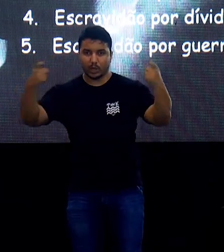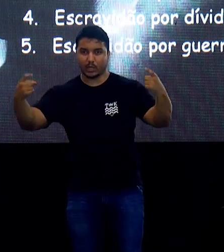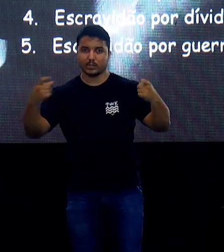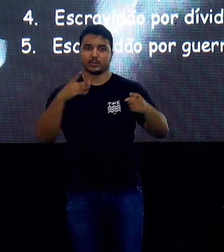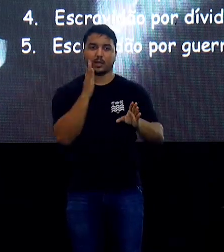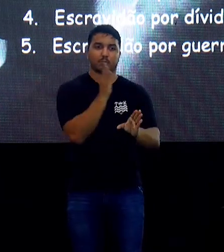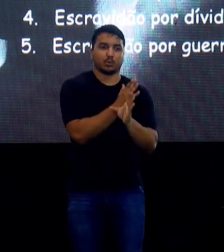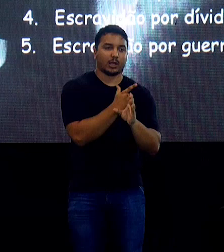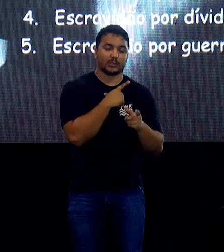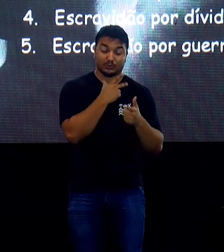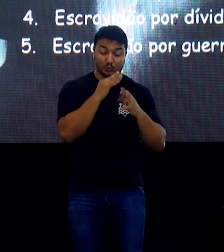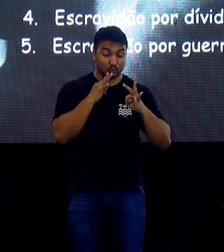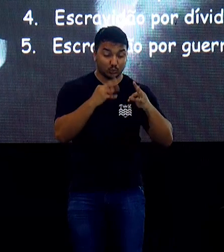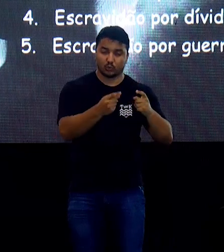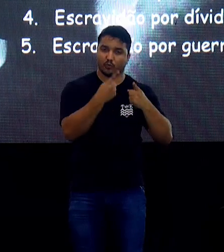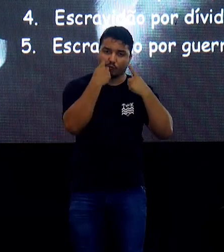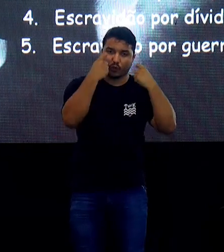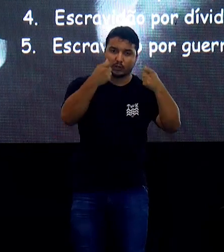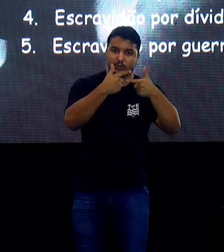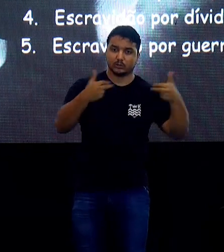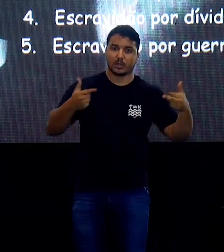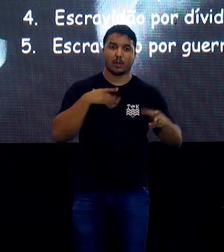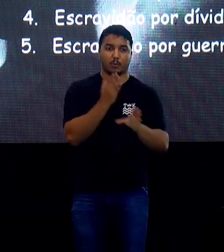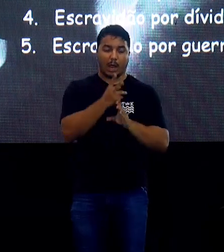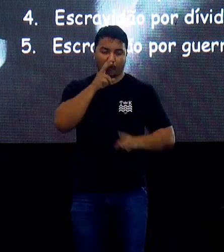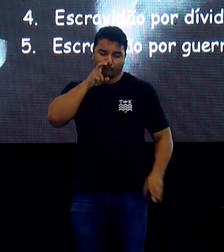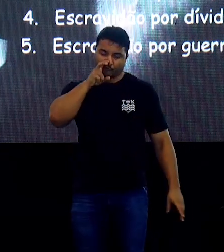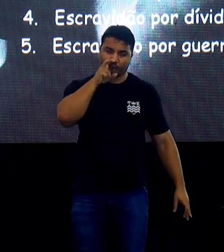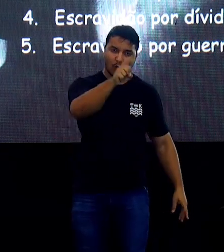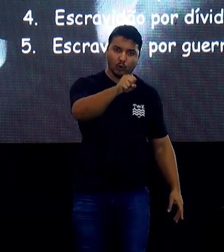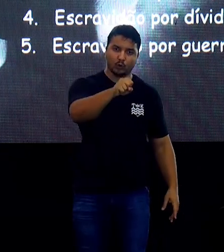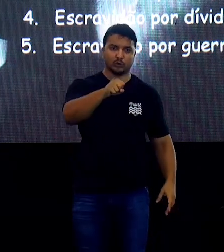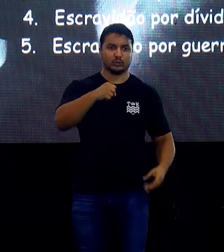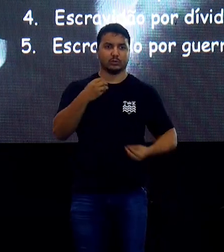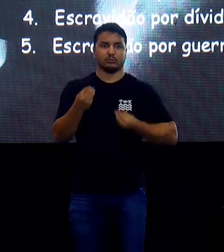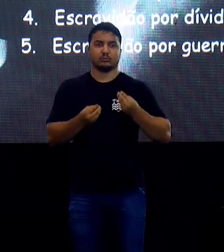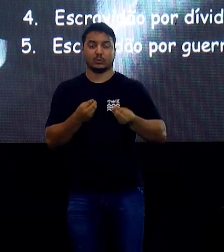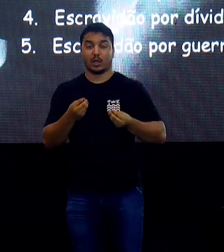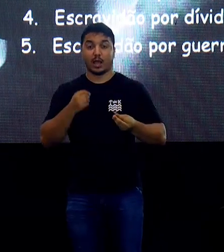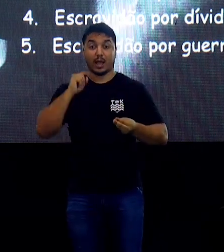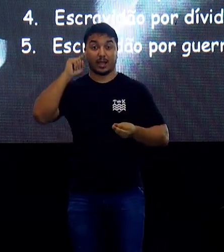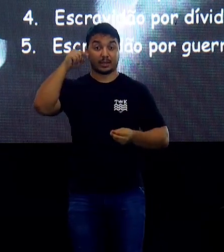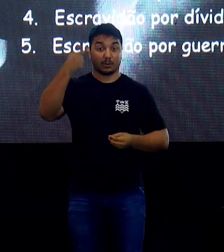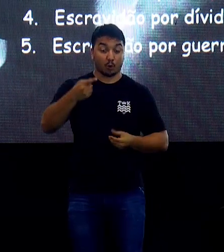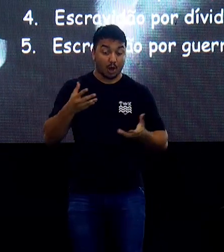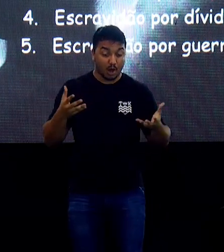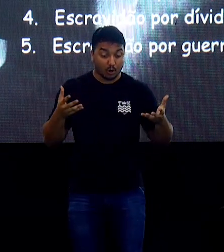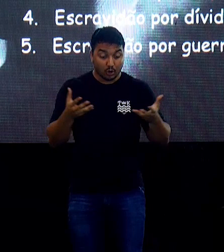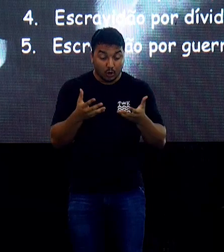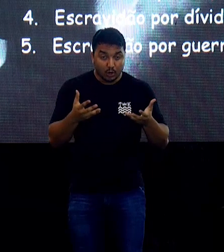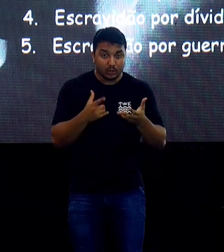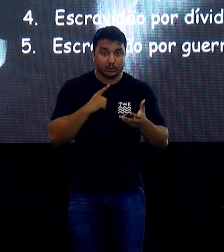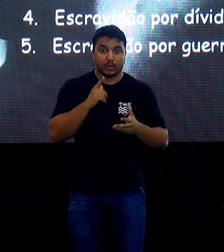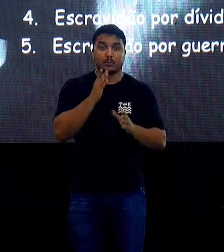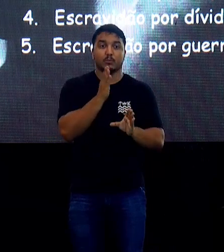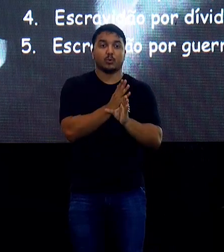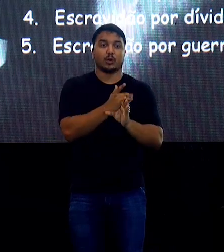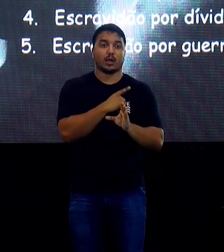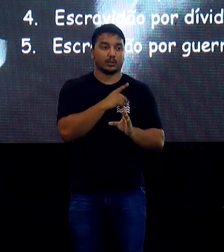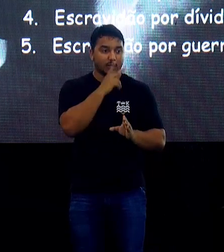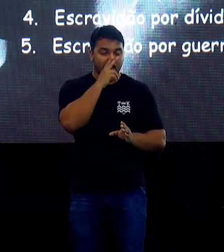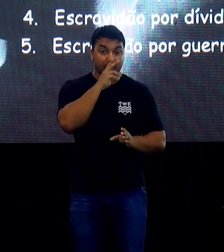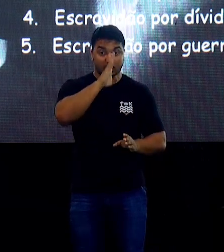mundo antigo é o mundo da força. Aí, neste mundo, dominado